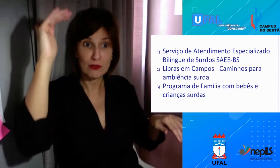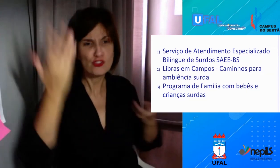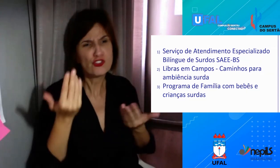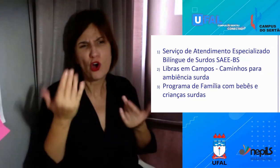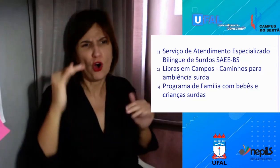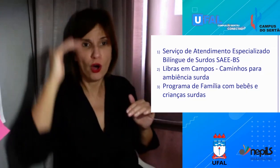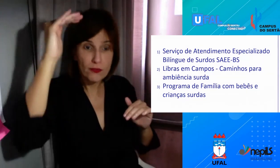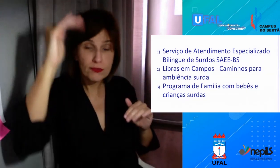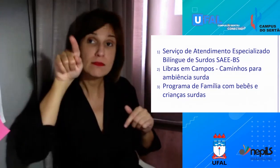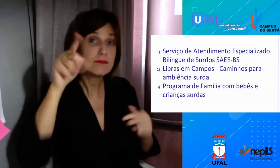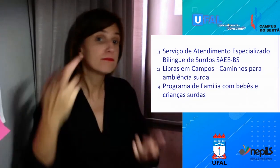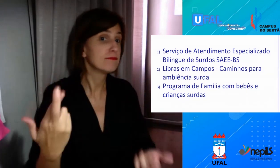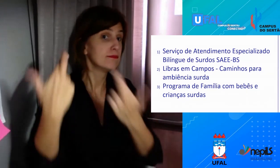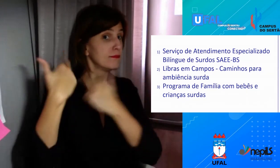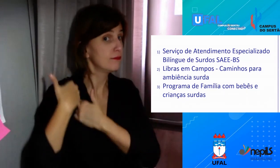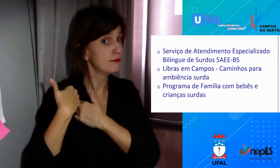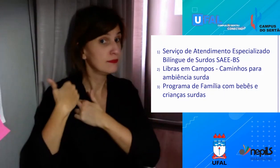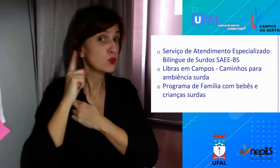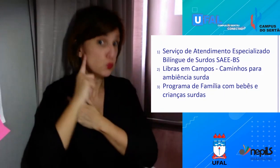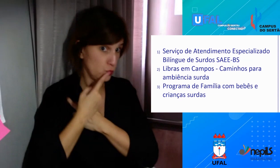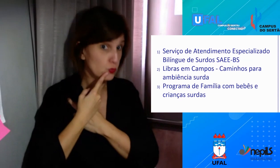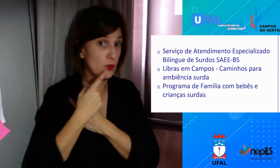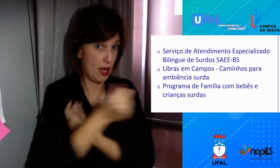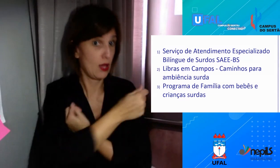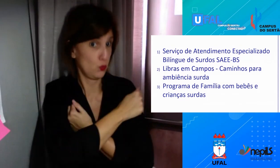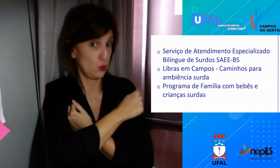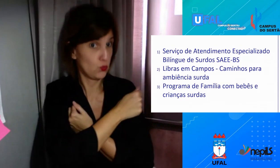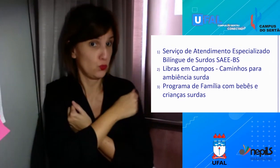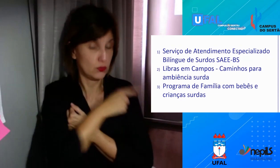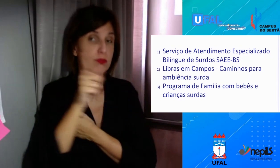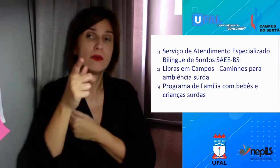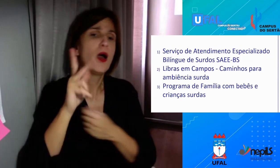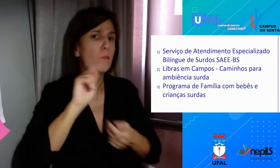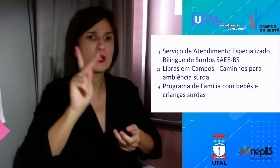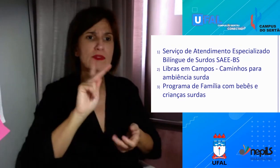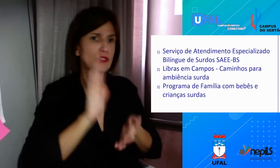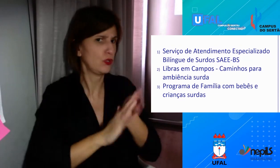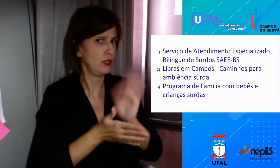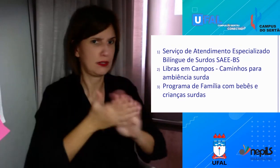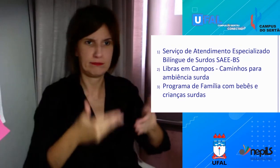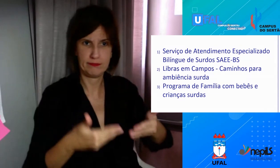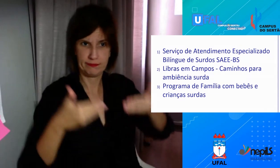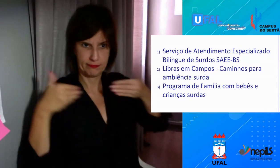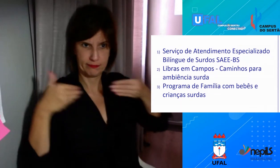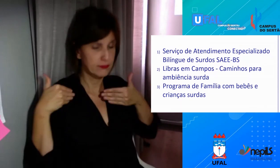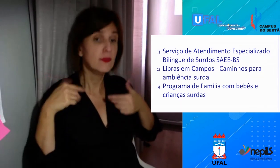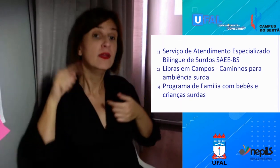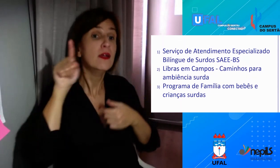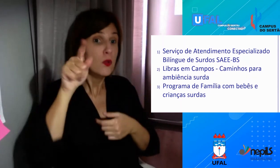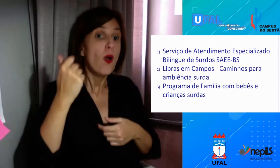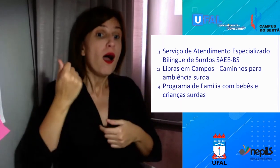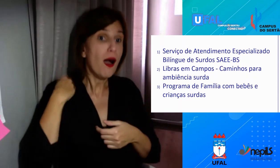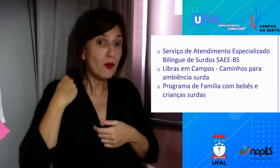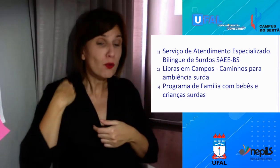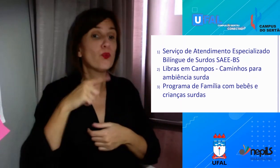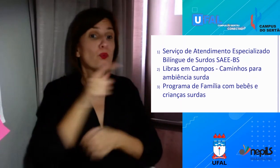níveis mais altos da educação e o ensino de jovens e adultos, que alunos responsáveis, não